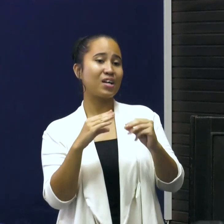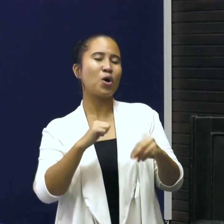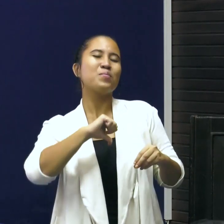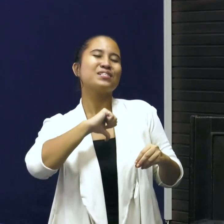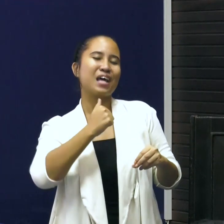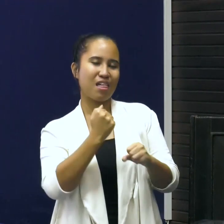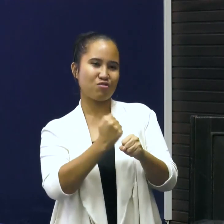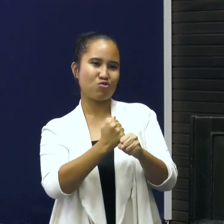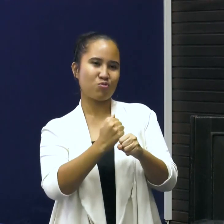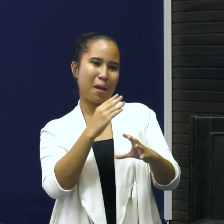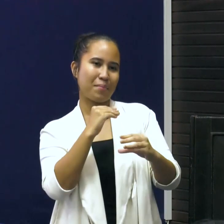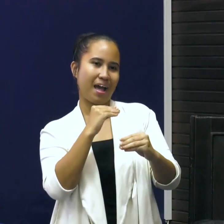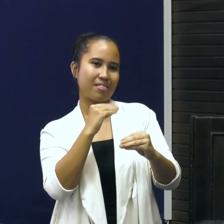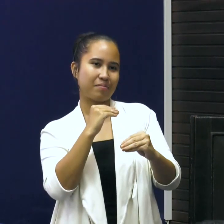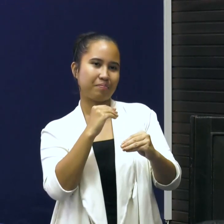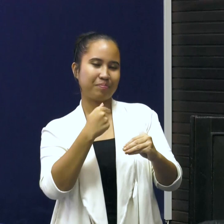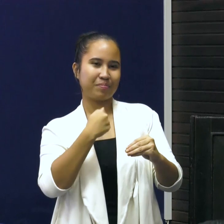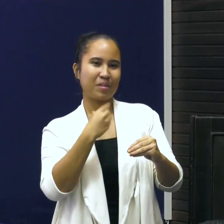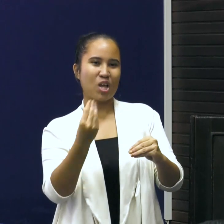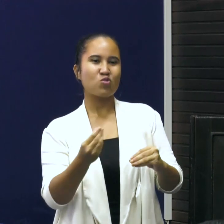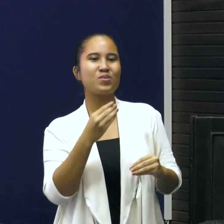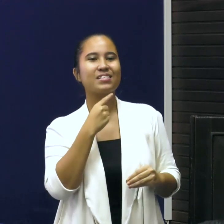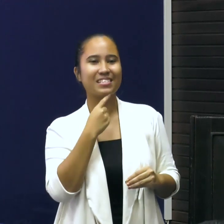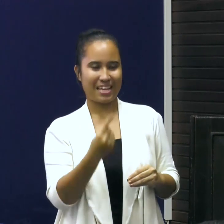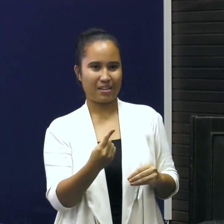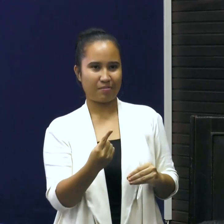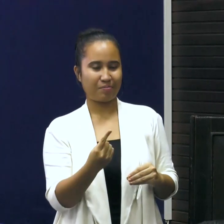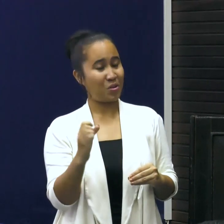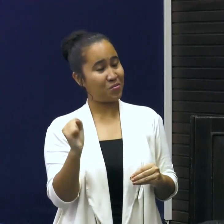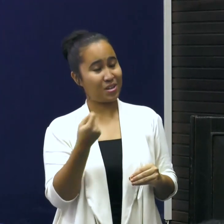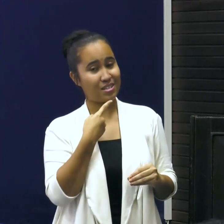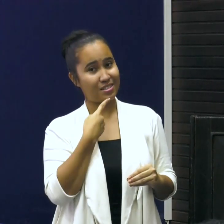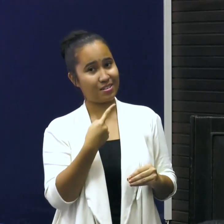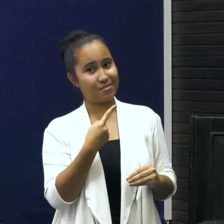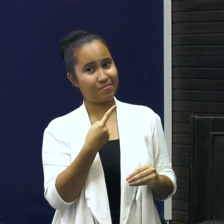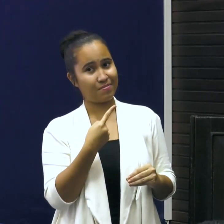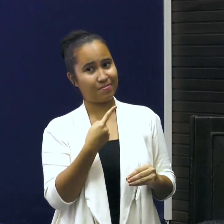doen. Maar dit is wat ik ervan wil zeggen. Of kan zeggen.